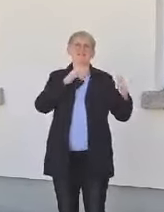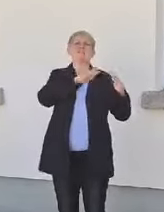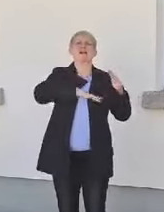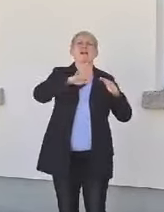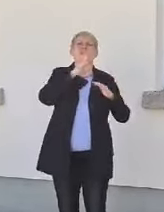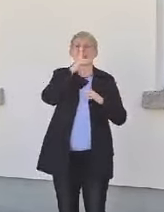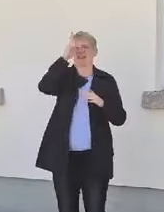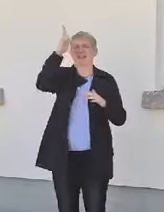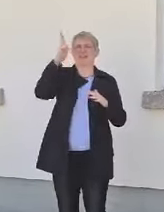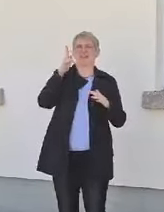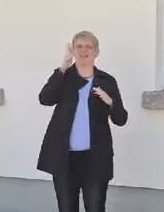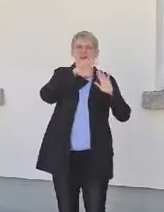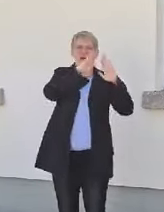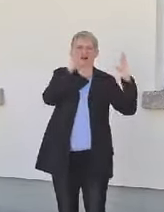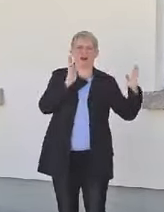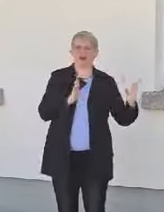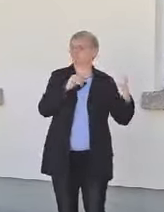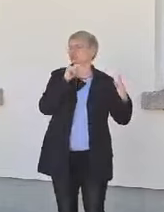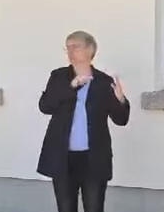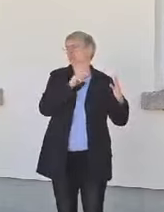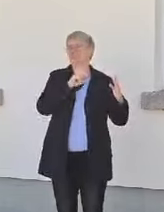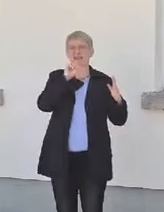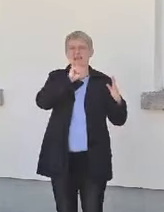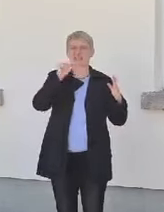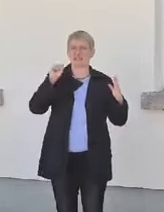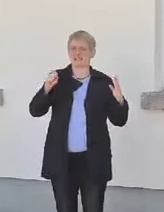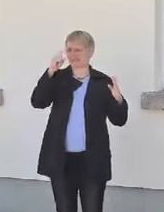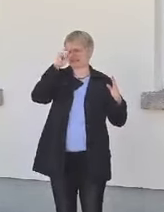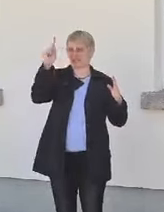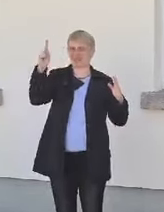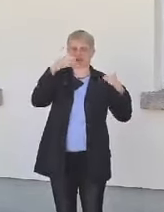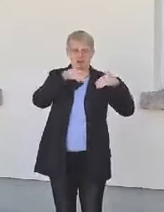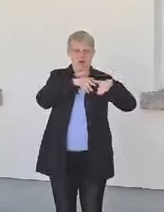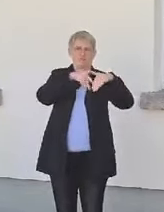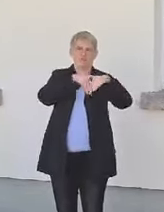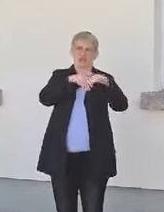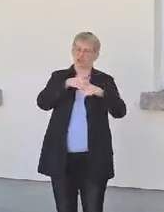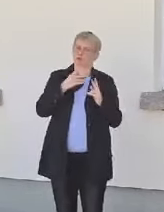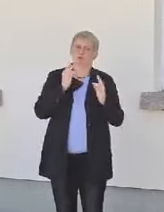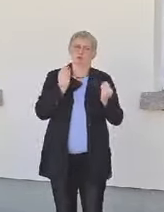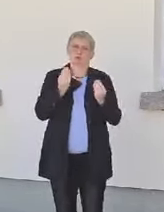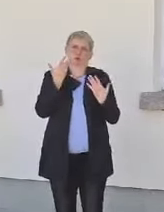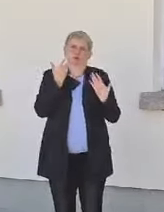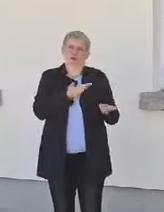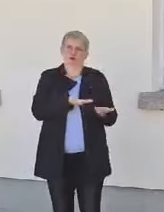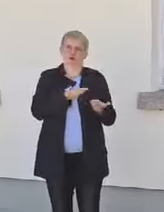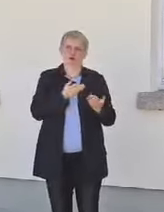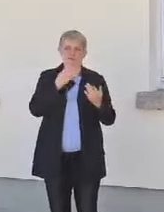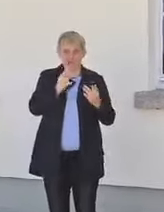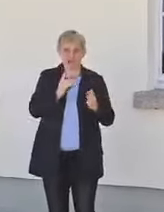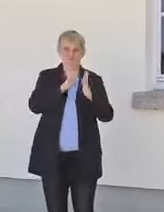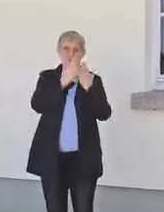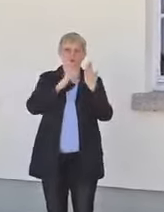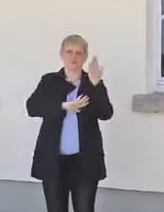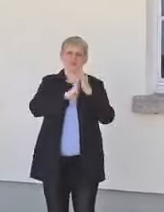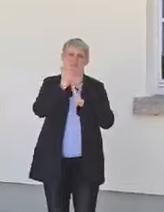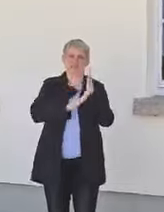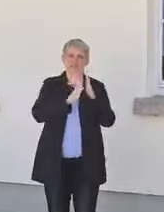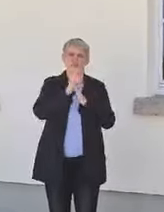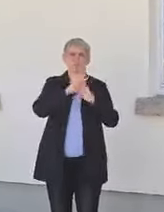und Angelpunkt für SS-Gedenkfeiern und Aufmärsche. Wieder Bücherverbrennung, Synagogenbrand und